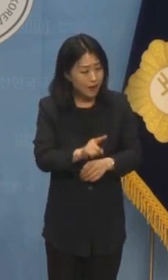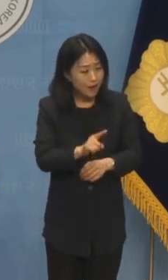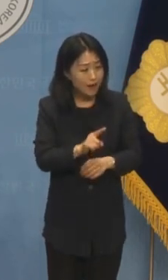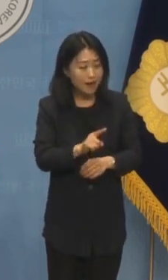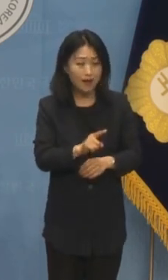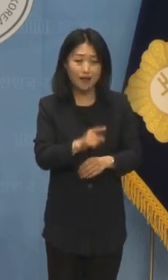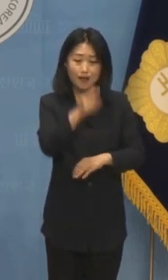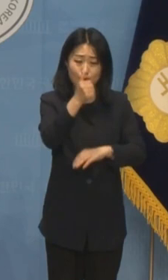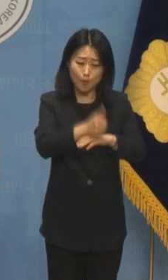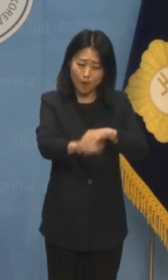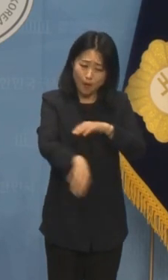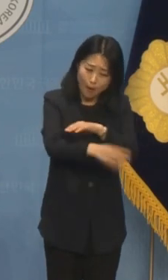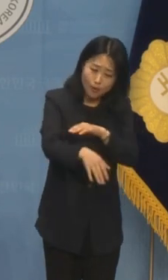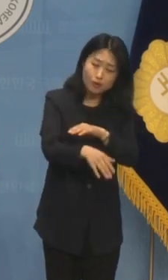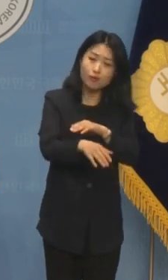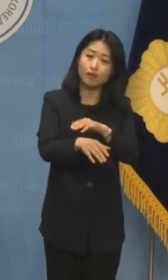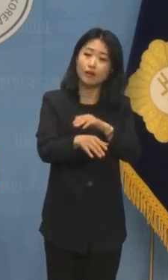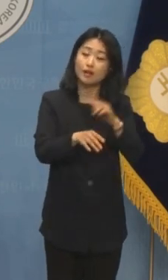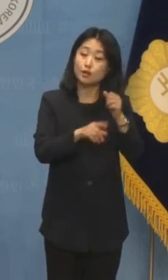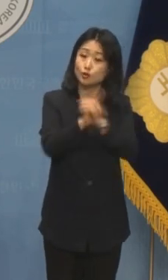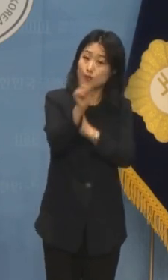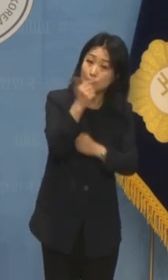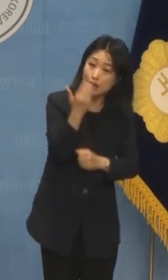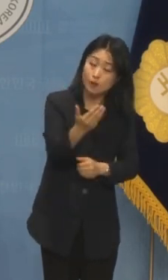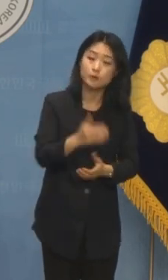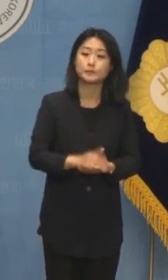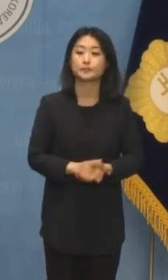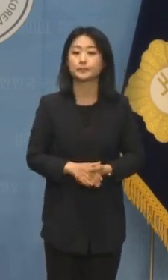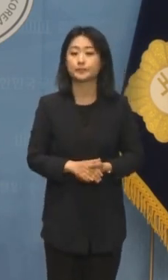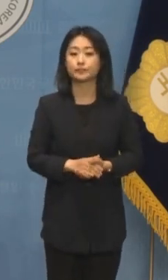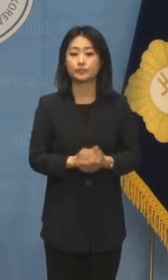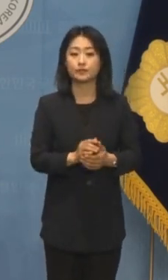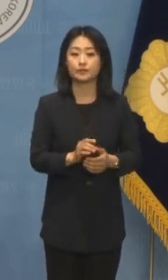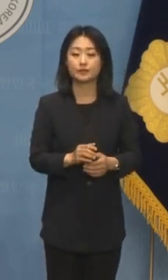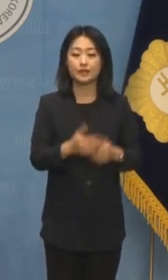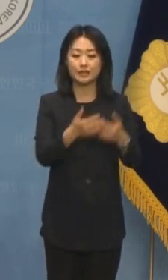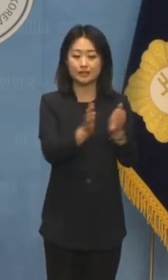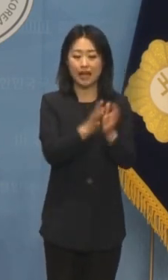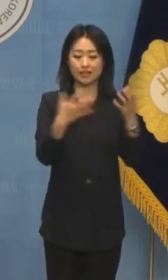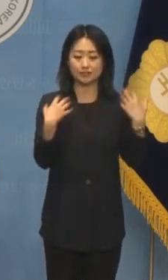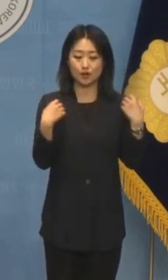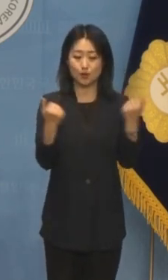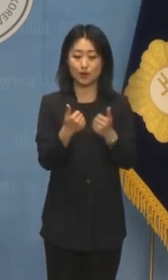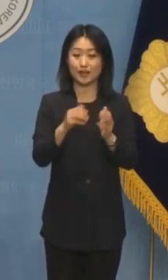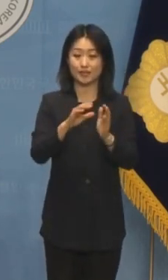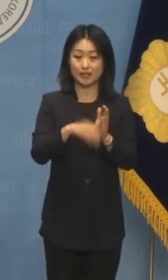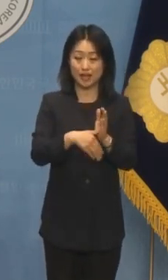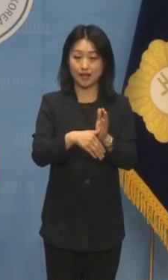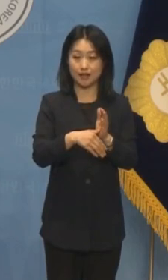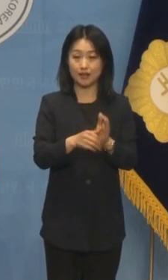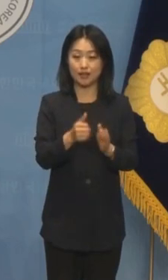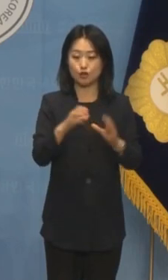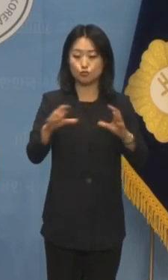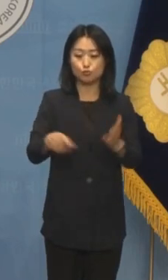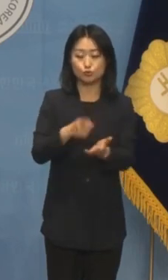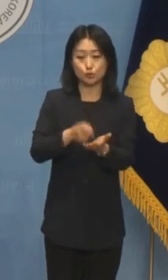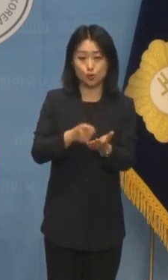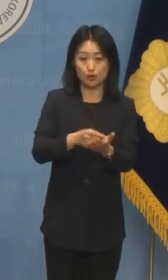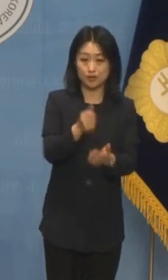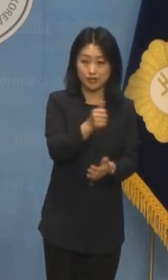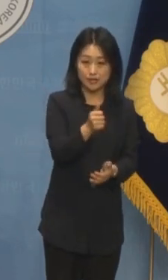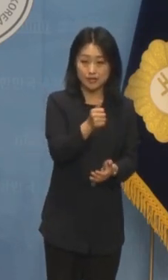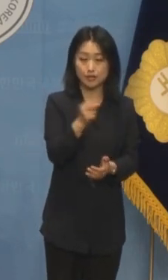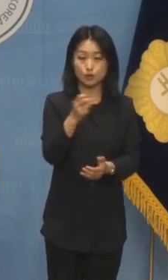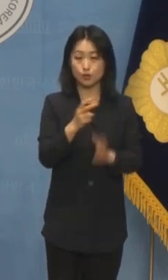엉터리 결과만 나온 이유는 뻔합니다. 고위당정협의회 모두 발언에서 한덕수 국무총리와